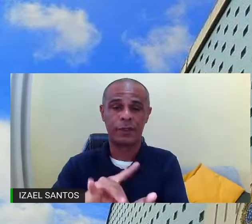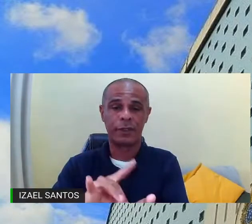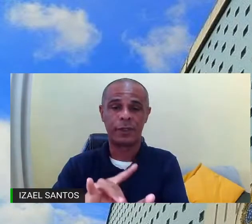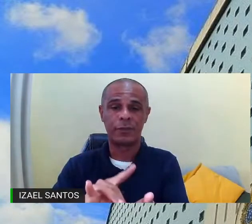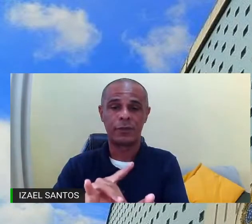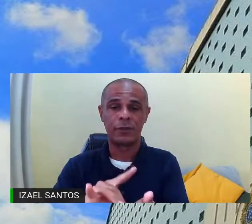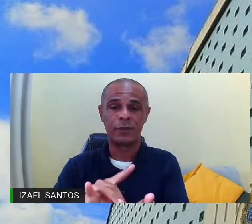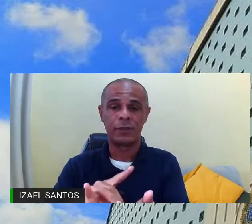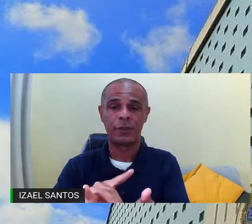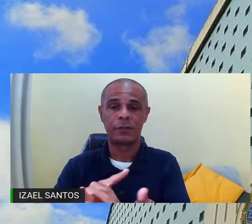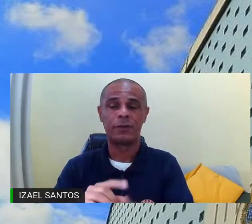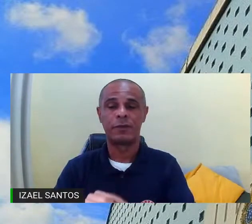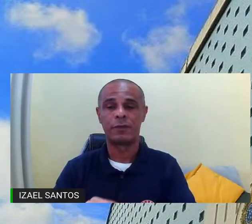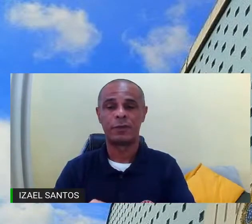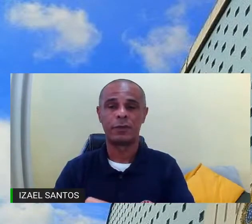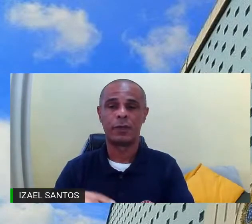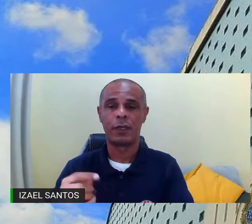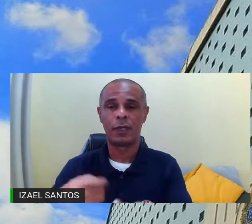queda do produto.